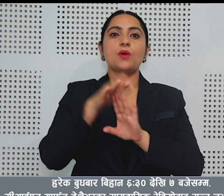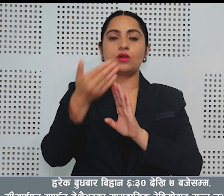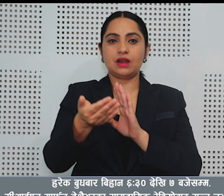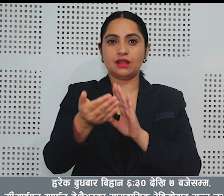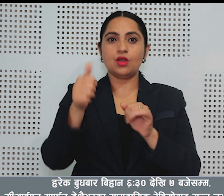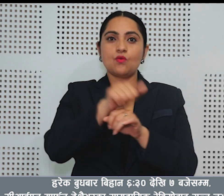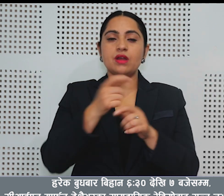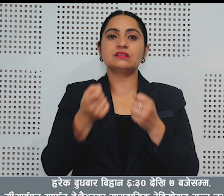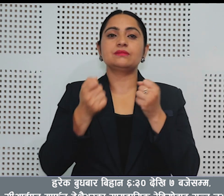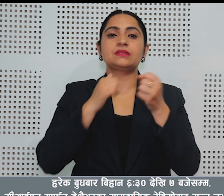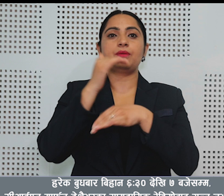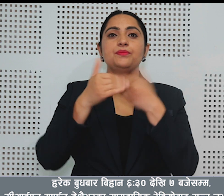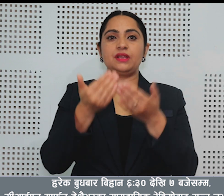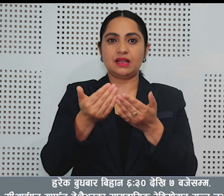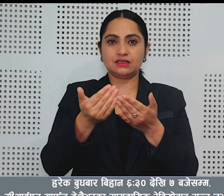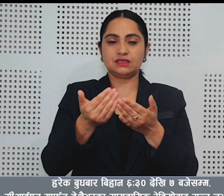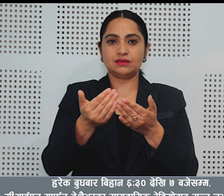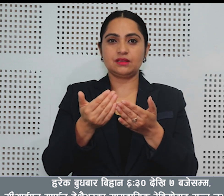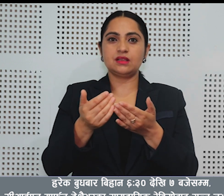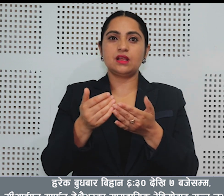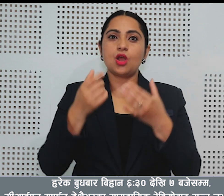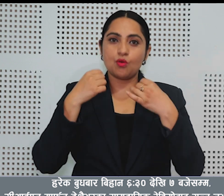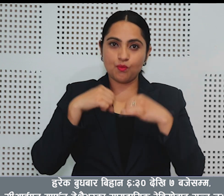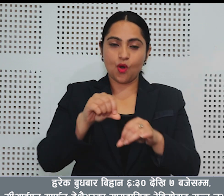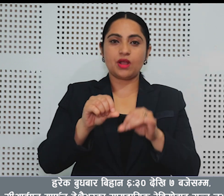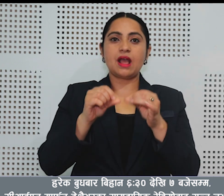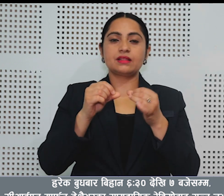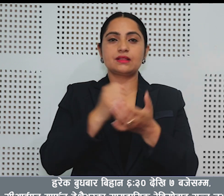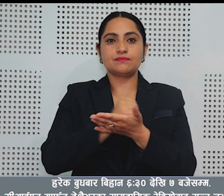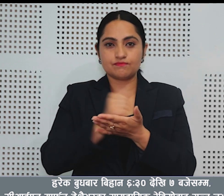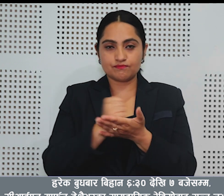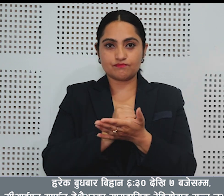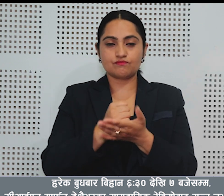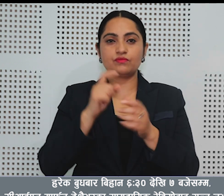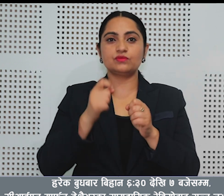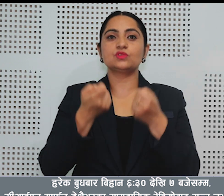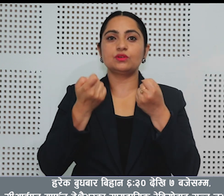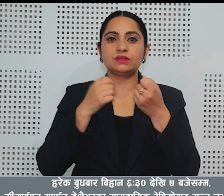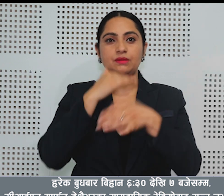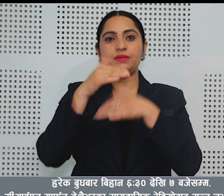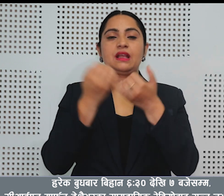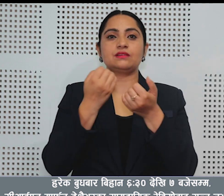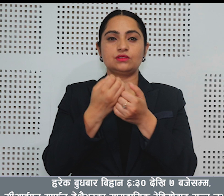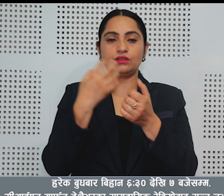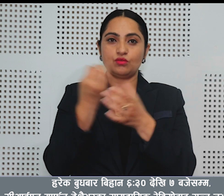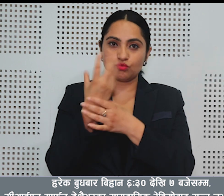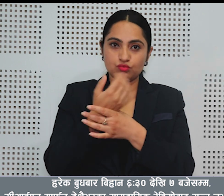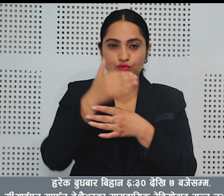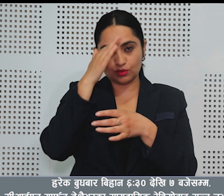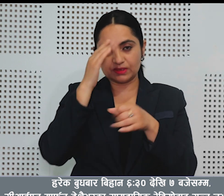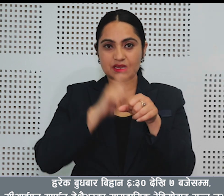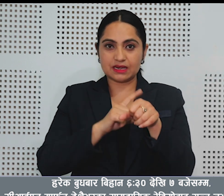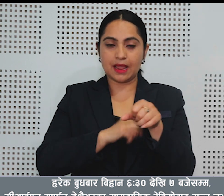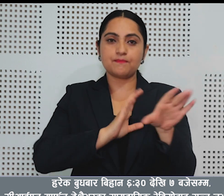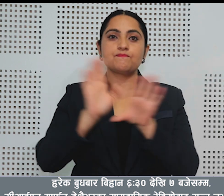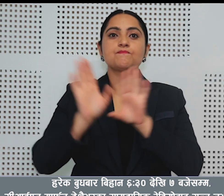चाहिँ उहाँहरूको क्षमता विकास प्र्याक्टिकली बेस भएर उहाँहरूको क्षमता विकास गर्ने, उहाँहरू स्वयंसेवक विपदको समयमा खटिन सक्ने